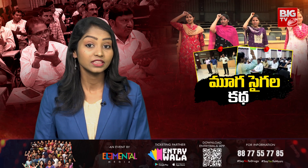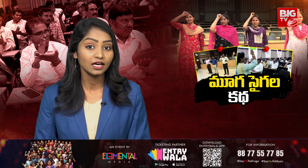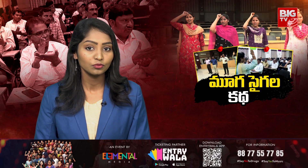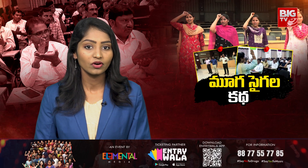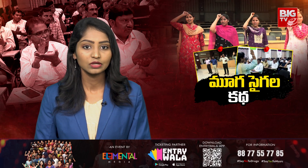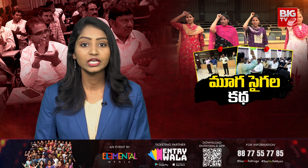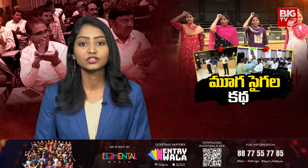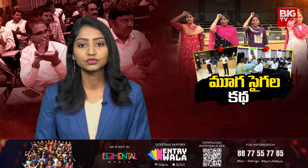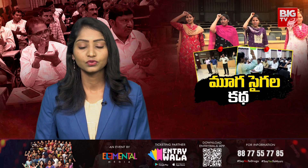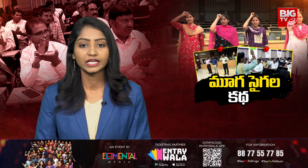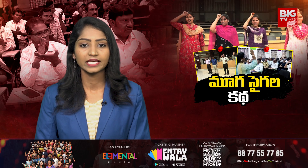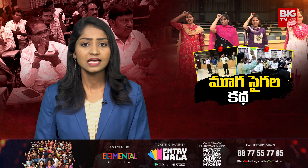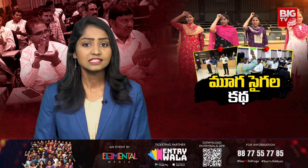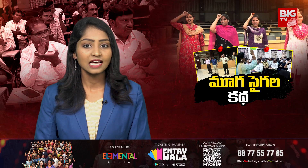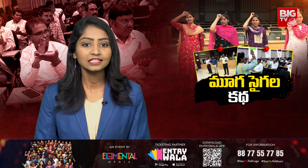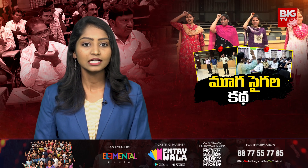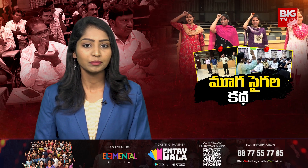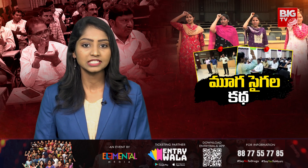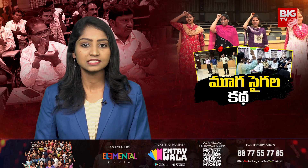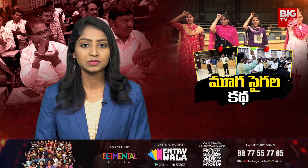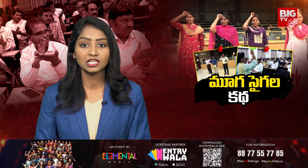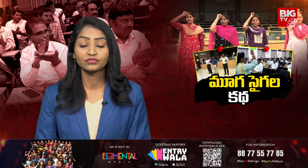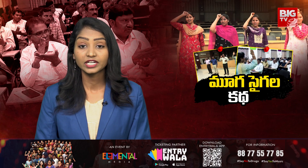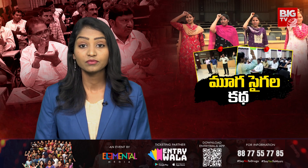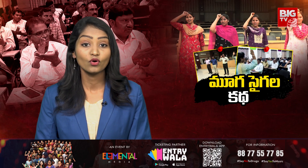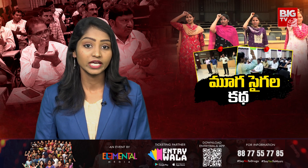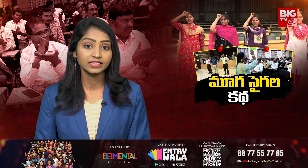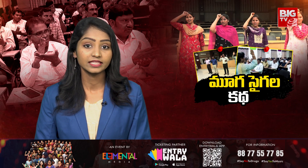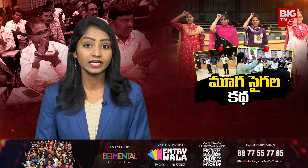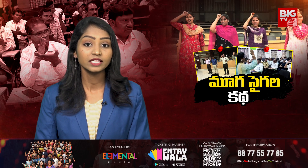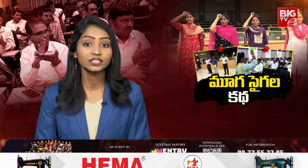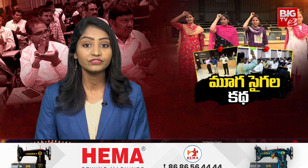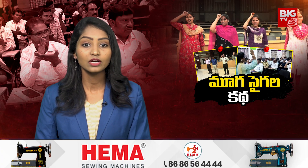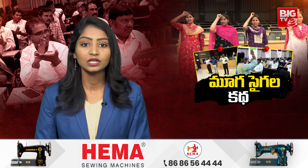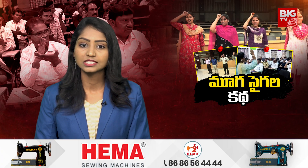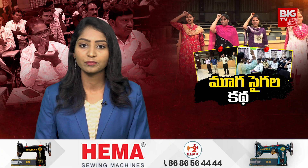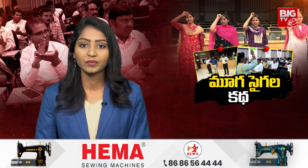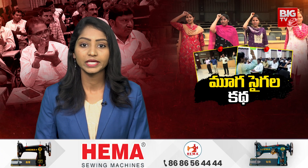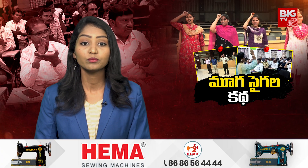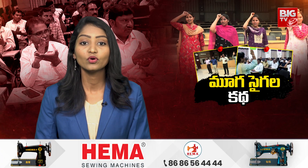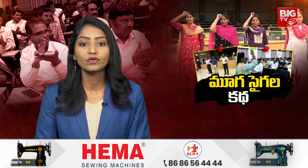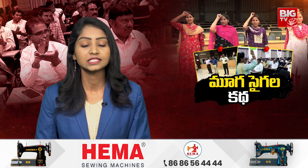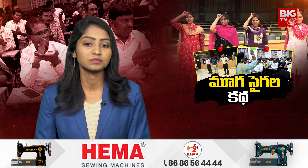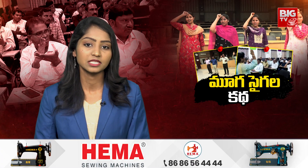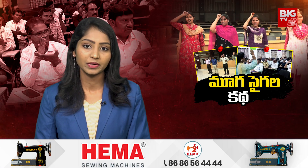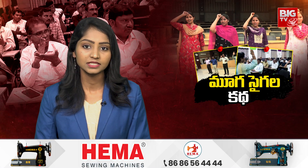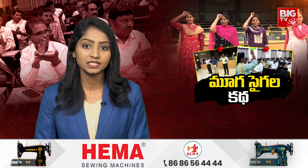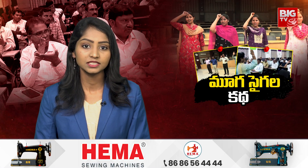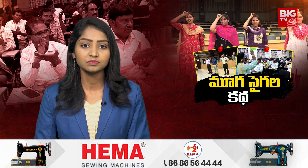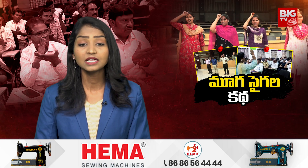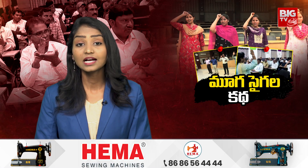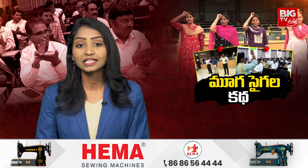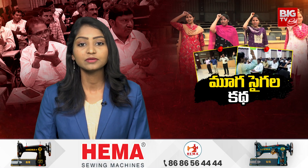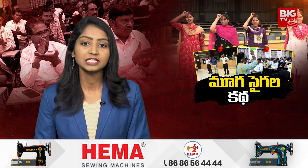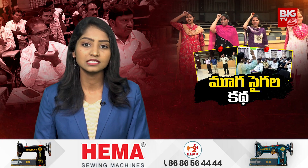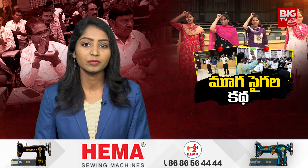అనుభూతి, వింత అనుభవాలు ఎదురవుతూ ఉంటాయి. సాధారణ ప్రజల సమస్యలు వినడం ఒక ఎత్తు అయితే, దివ్యాంగులుగా చెప్పబడే మూగవారి సమస్య